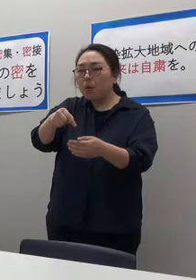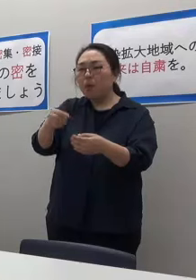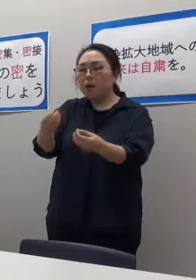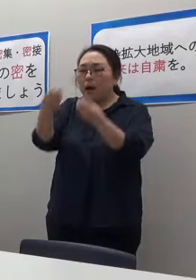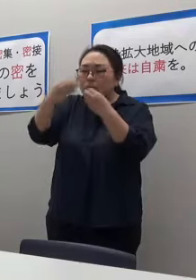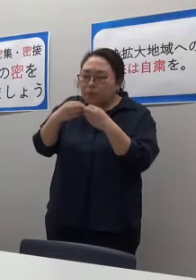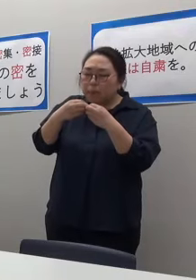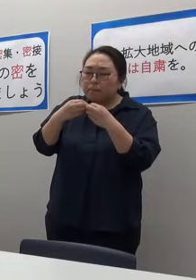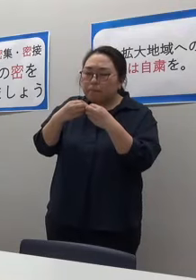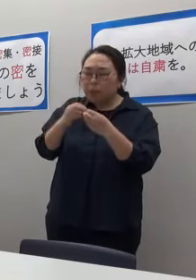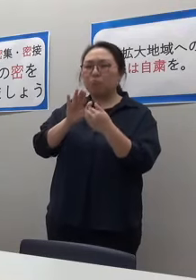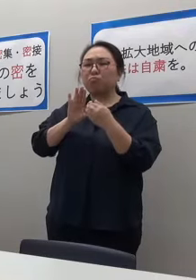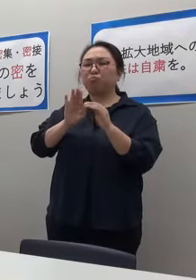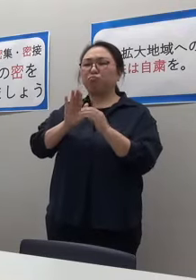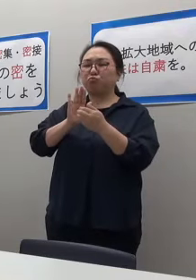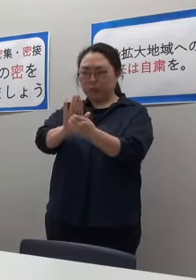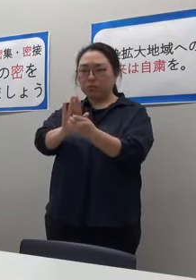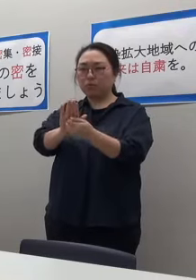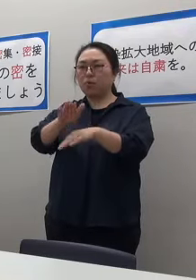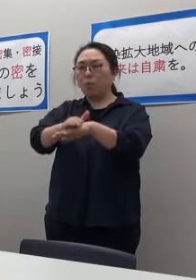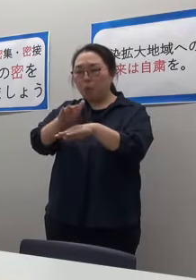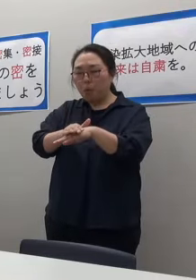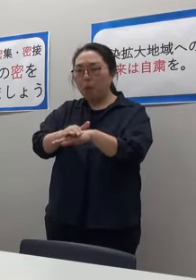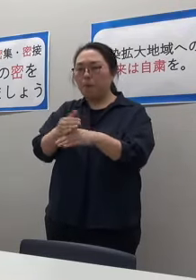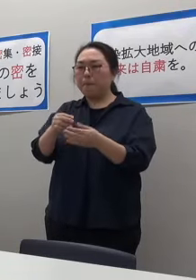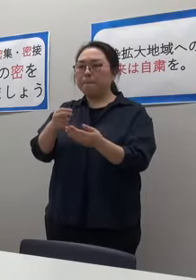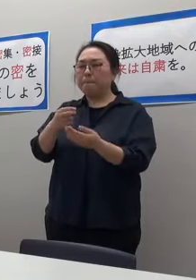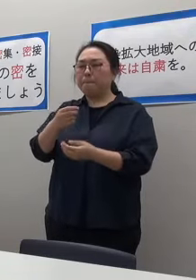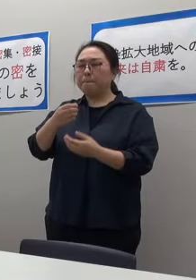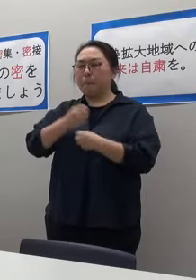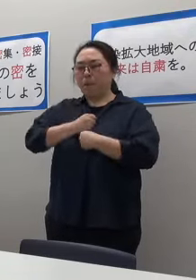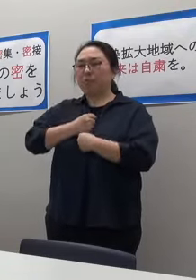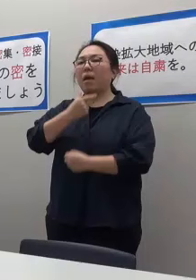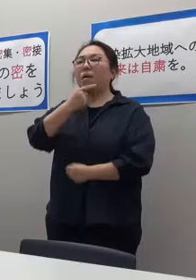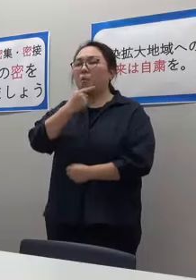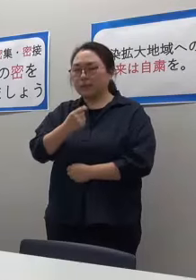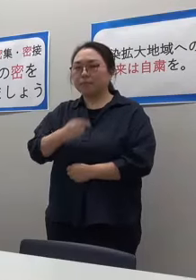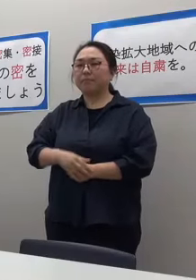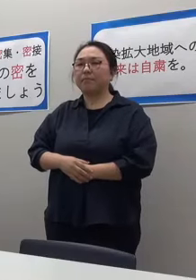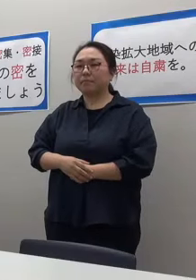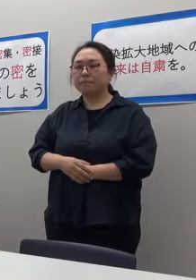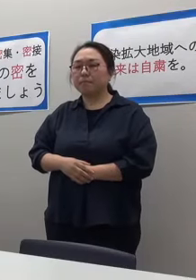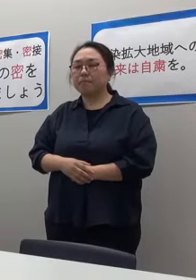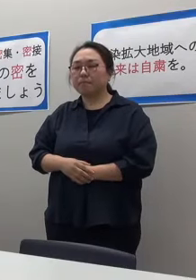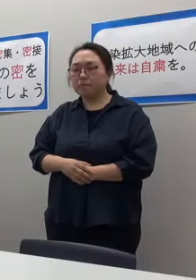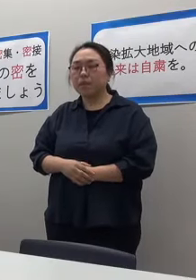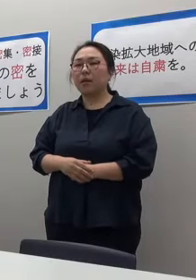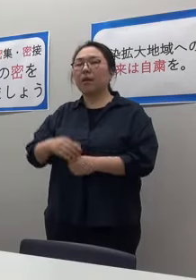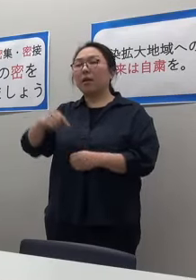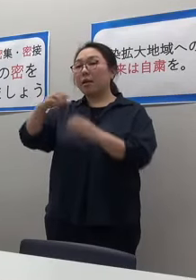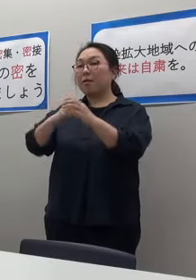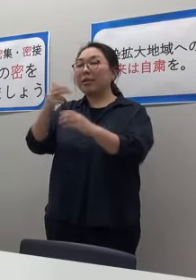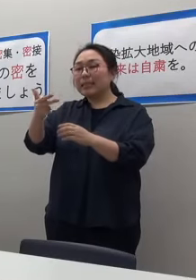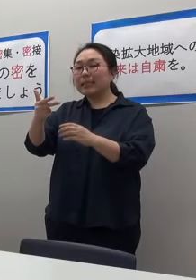します。また本市は工業都市であり、感染の拡大地域に本社や